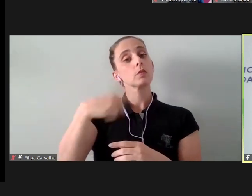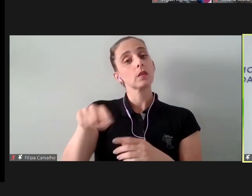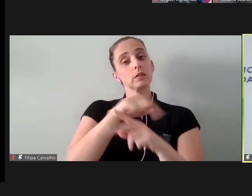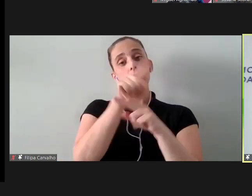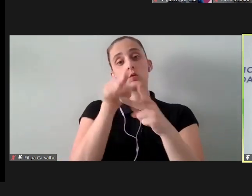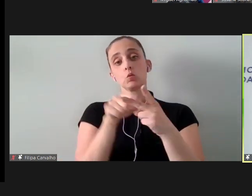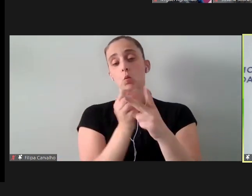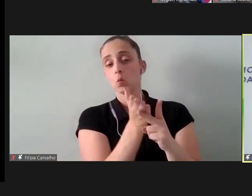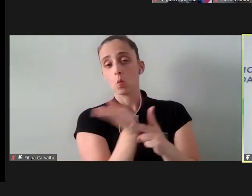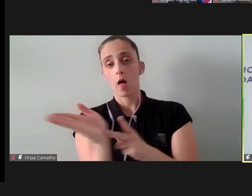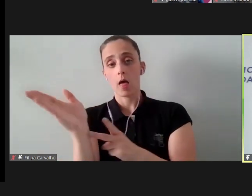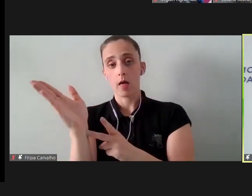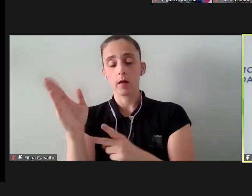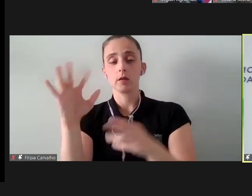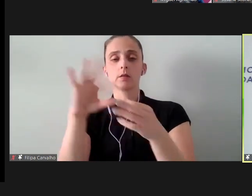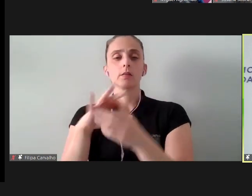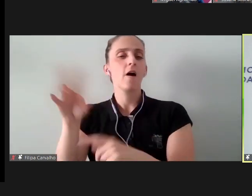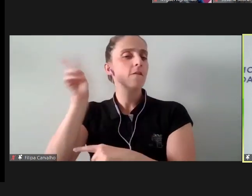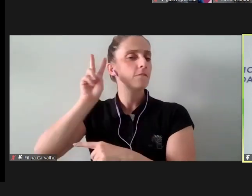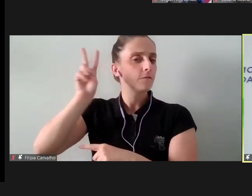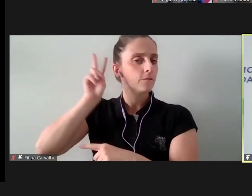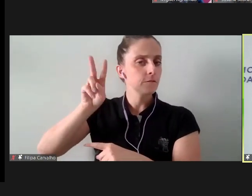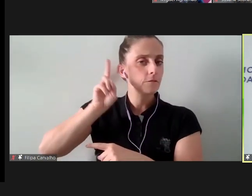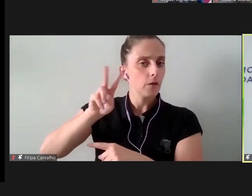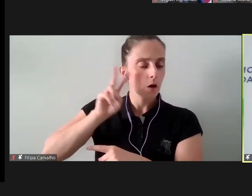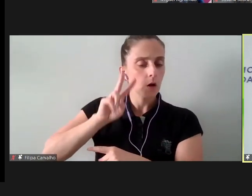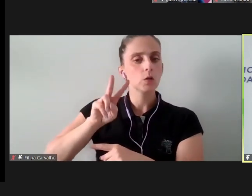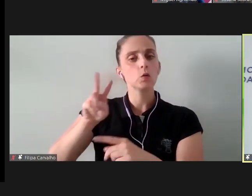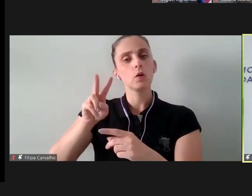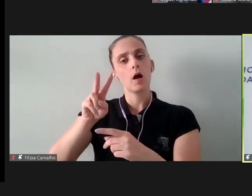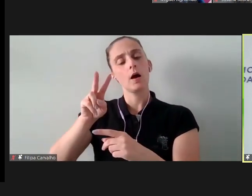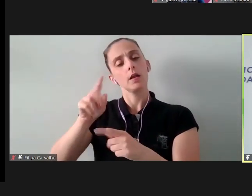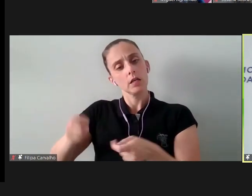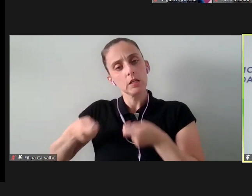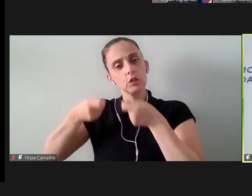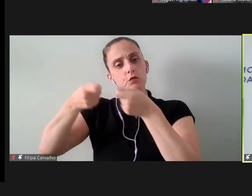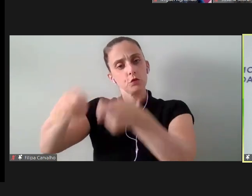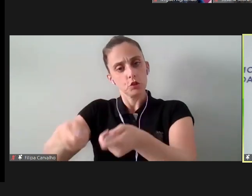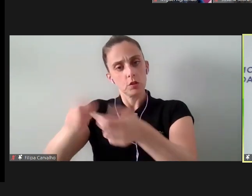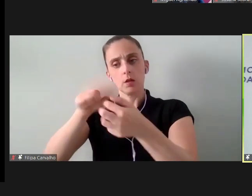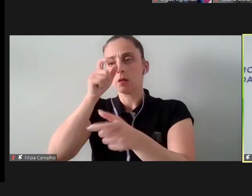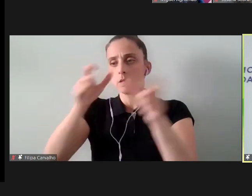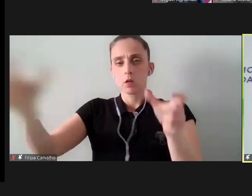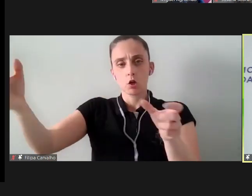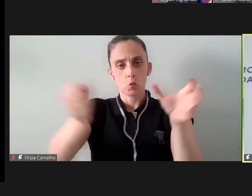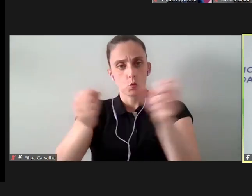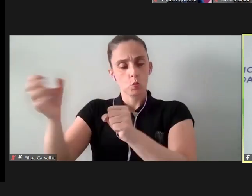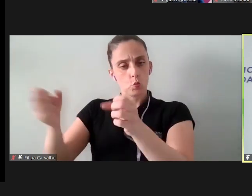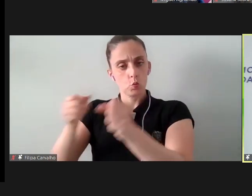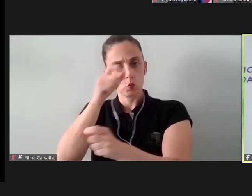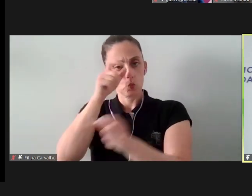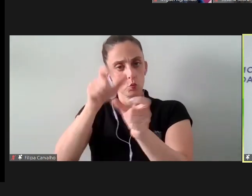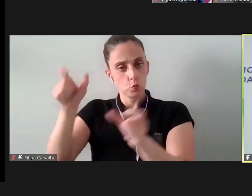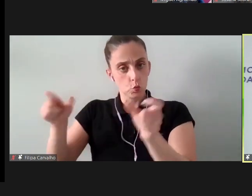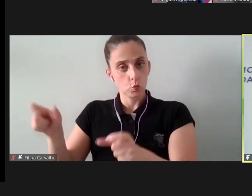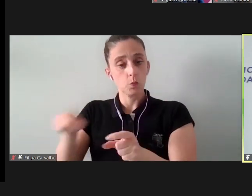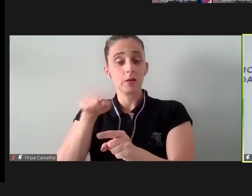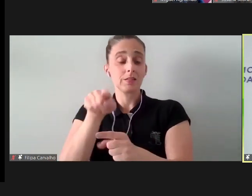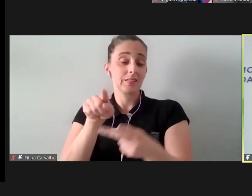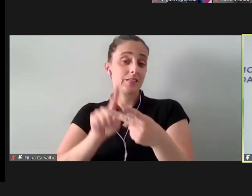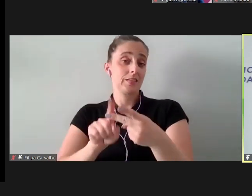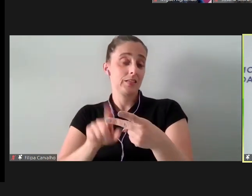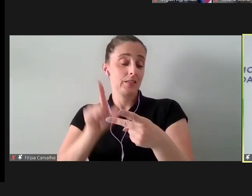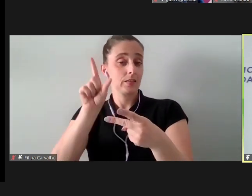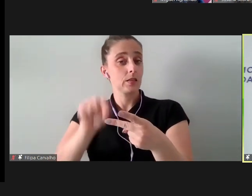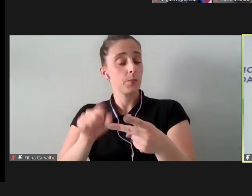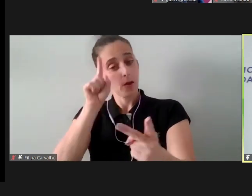é de valorizar e investir nos recursos humanos, e dentro desse eixo temos um dos objetivos, que é